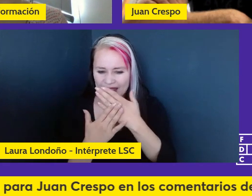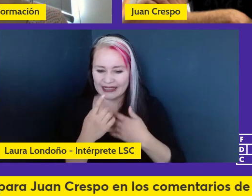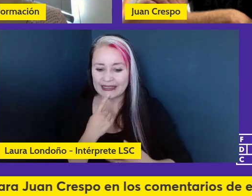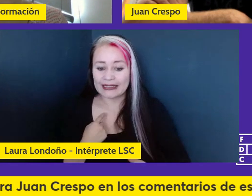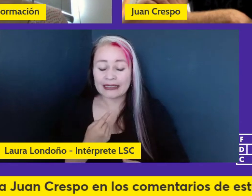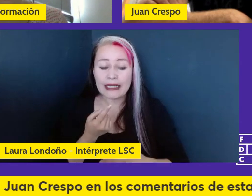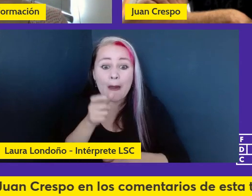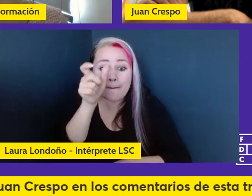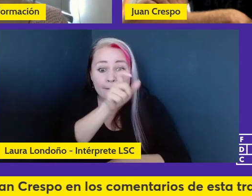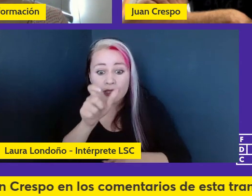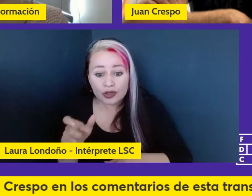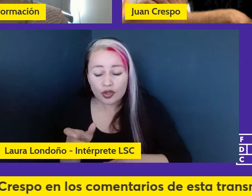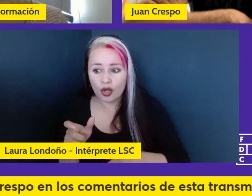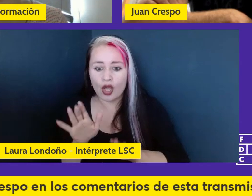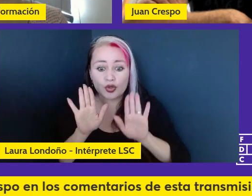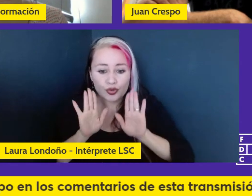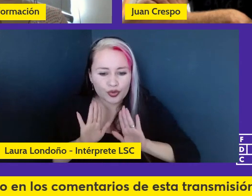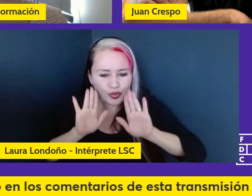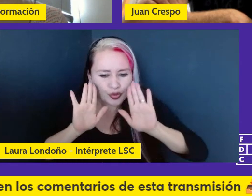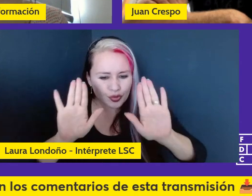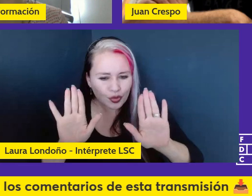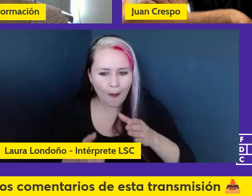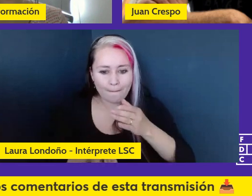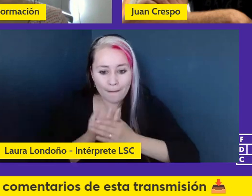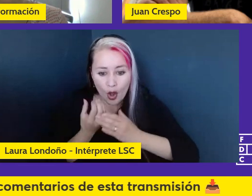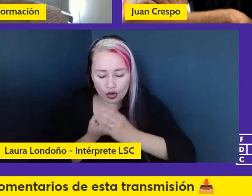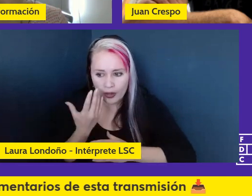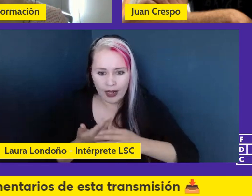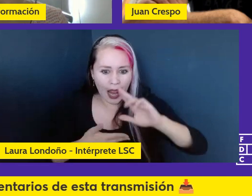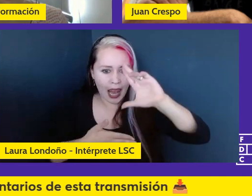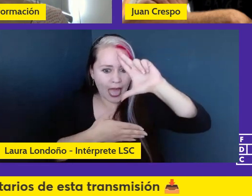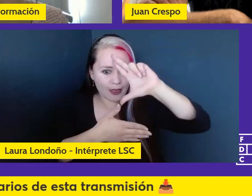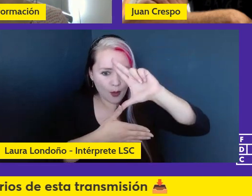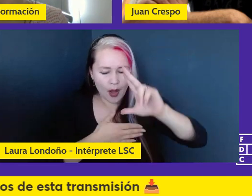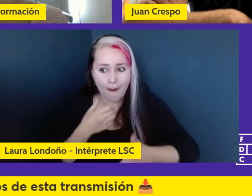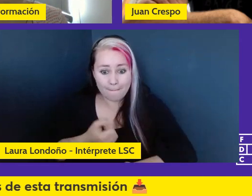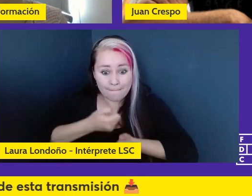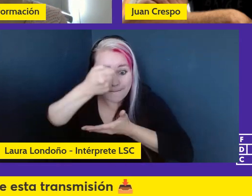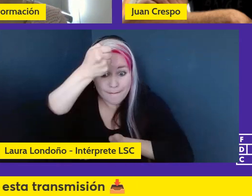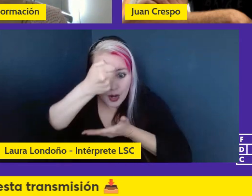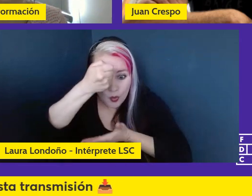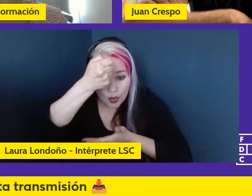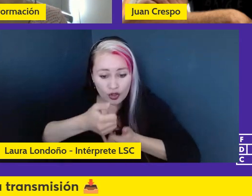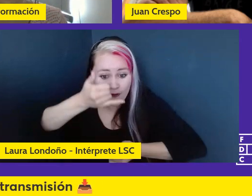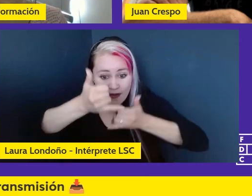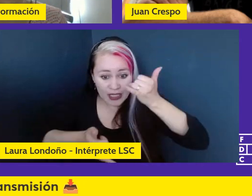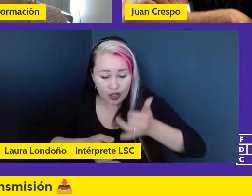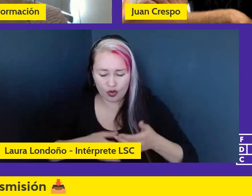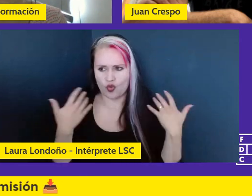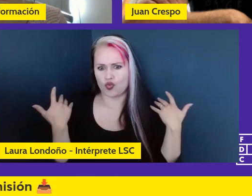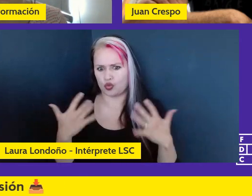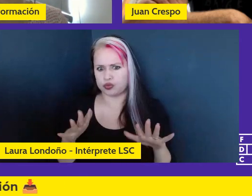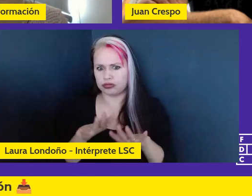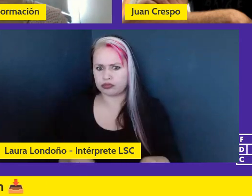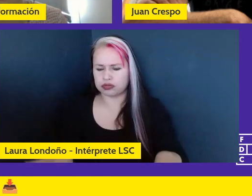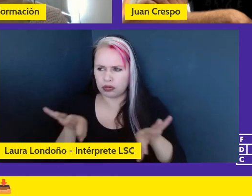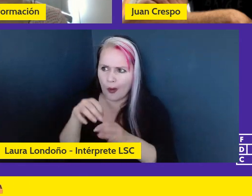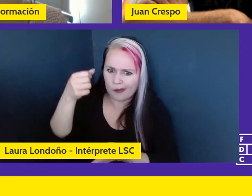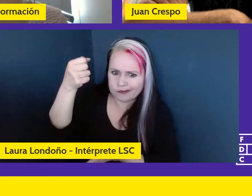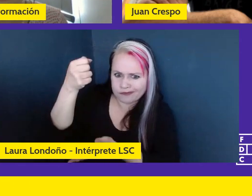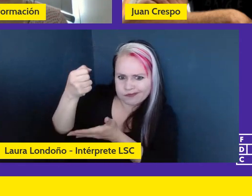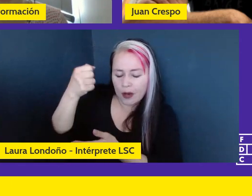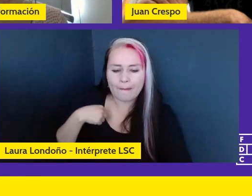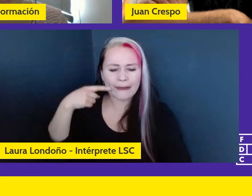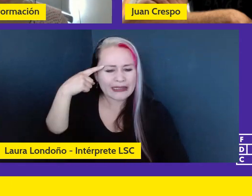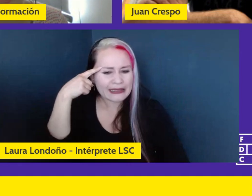productores en Latinoamérica. Es un reto contar con un presupuesto en ese momento de finalización y de lanzar y para la distribución